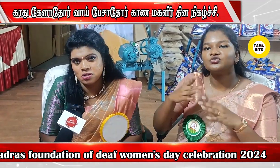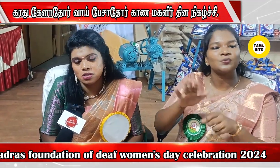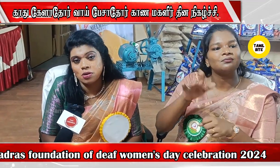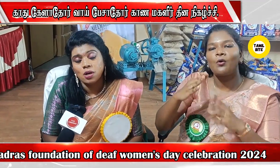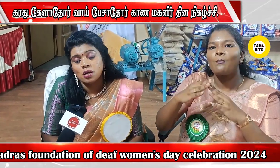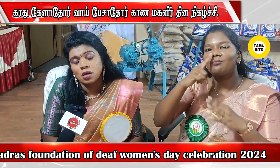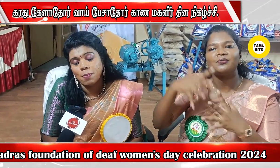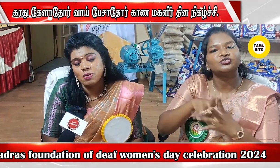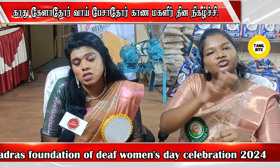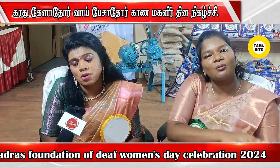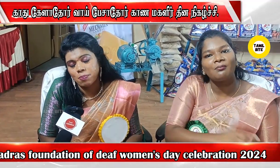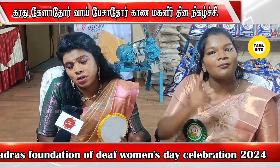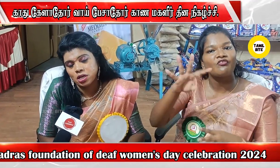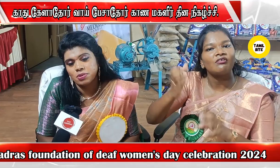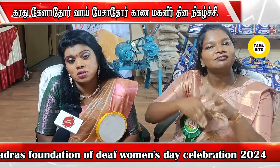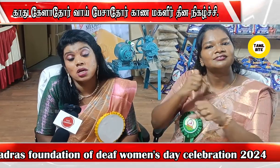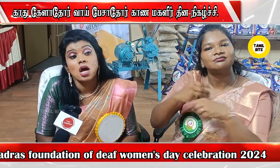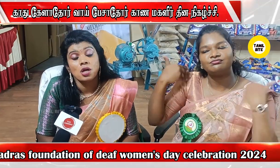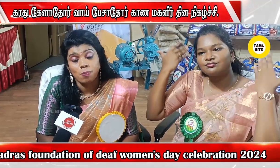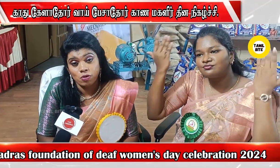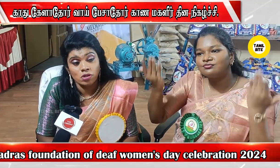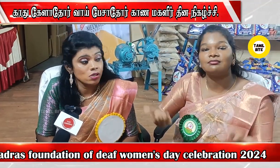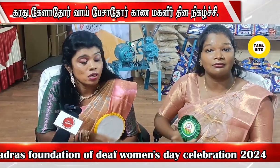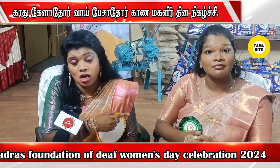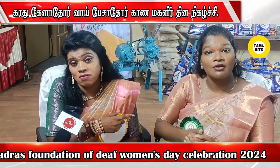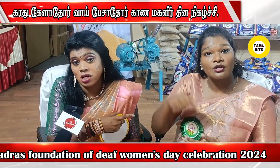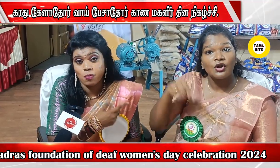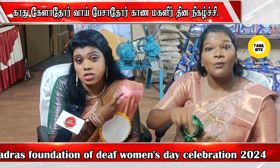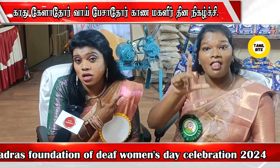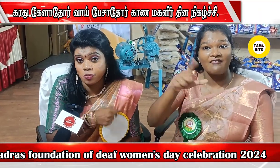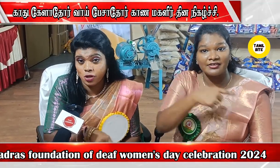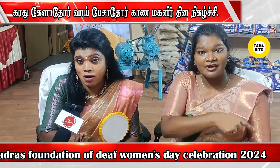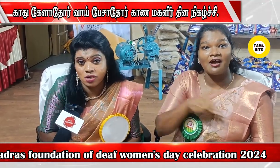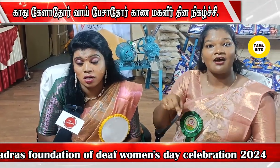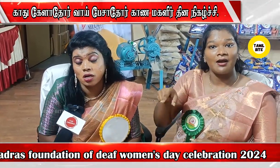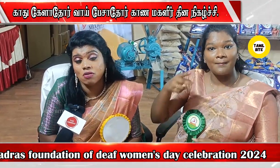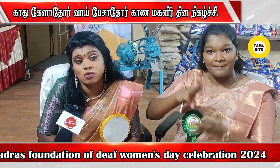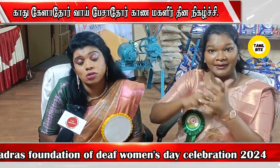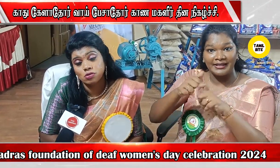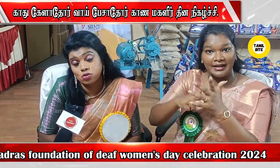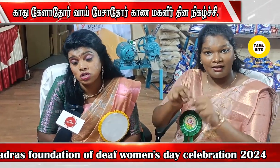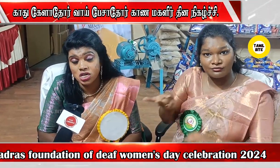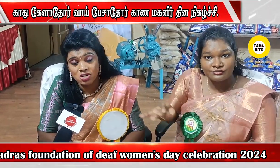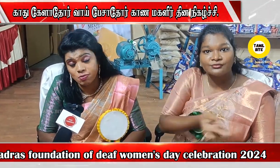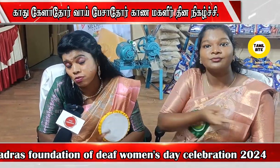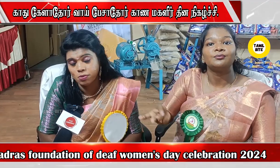lembut. Makar itu mana apiye kerap lembut. Kauan tu ramun dia pergi rau, pergi rau ni orang la. Kauan tu road ni cari pun umba